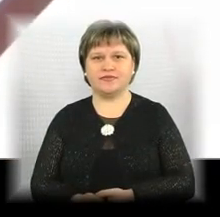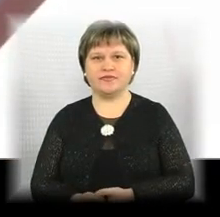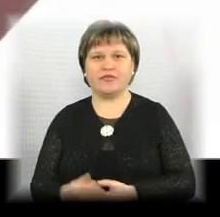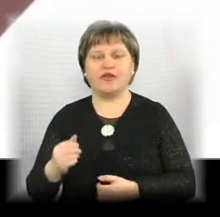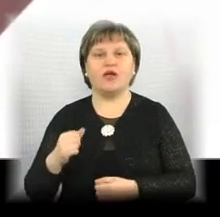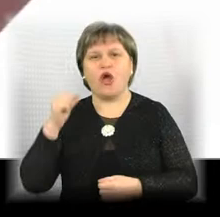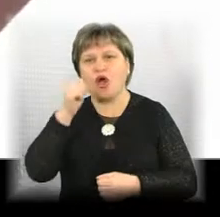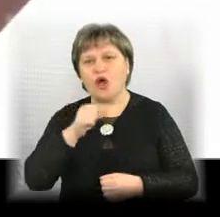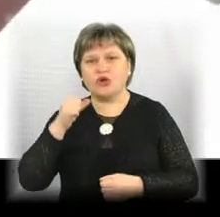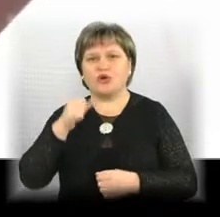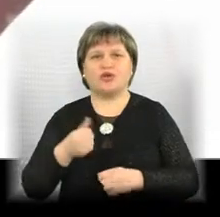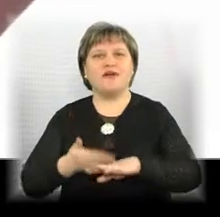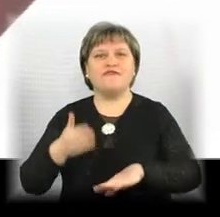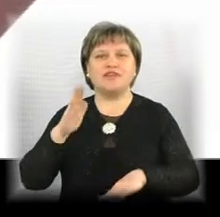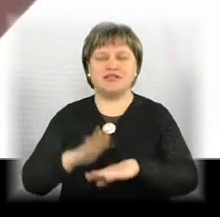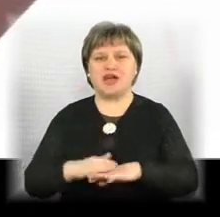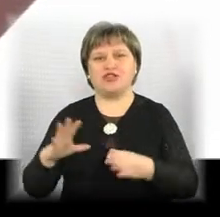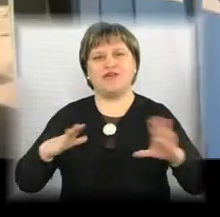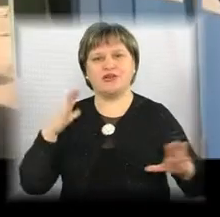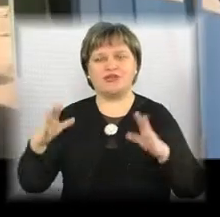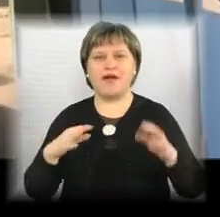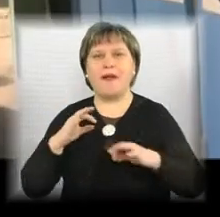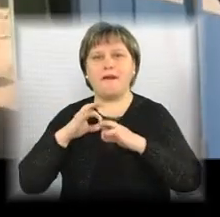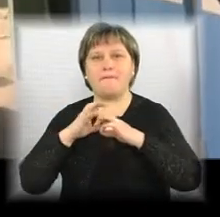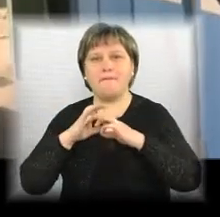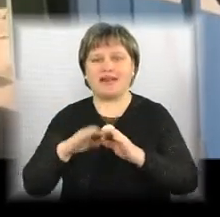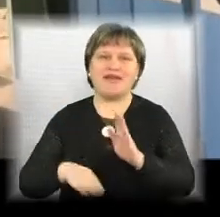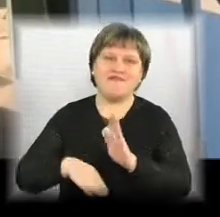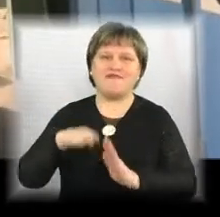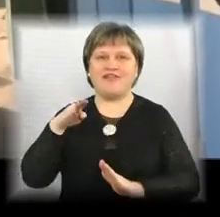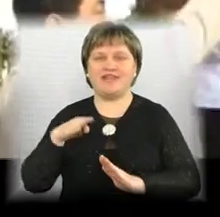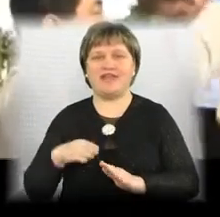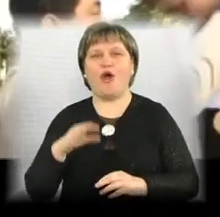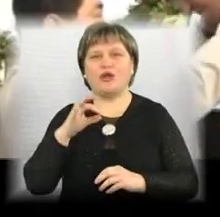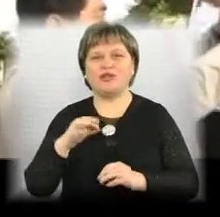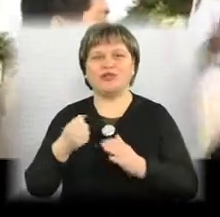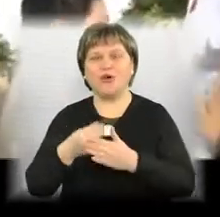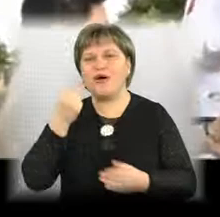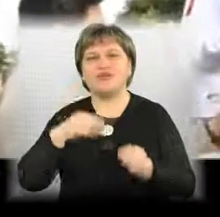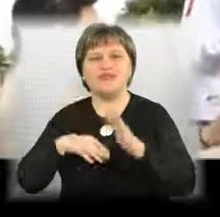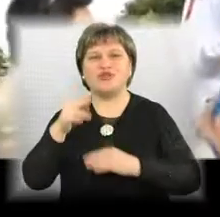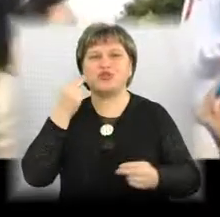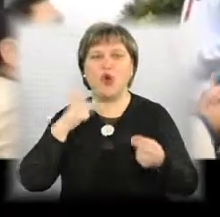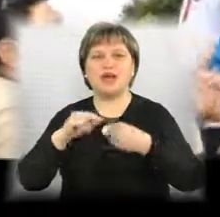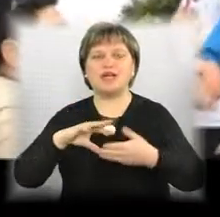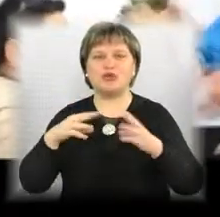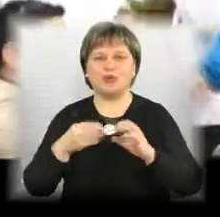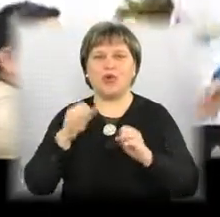Роки виснажливих тренувань привели Олександра до найвищого результату, якого можна досягнути у кульовій